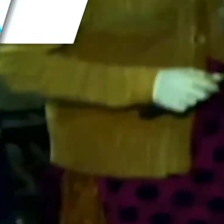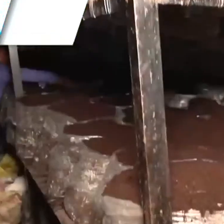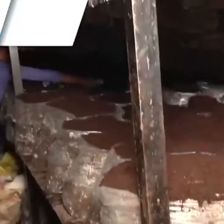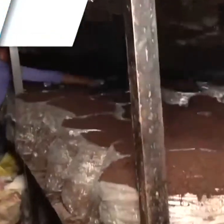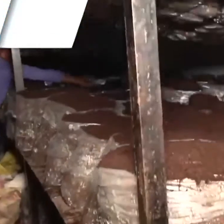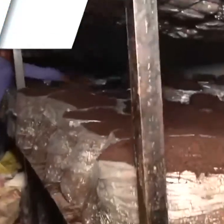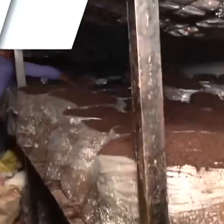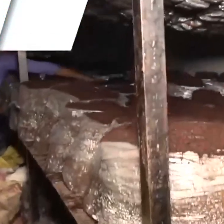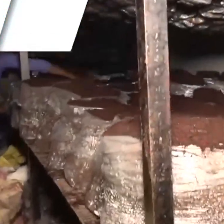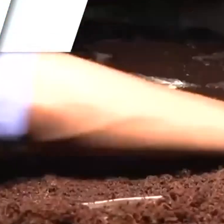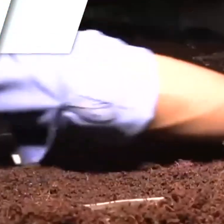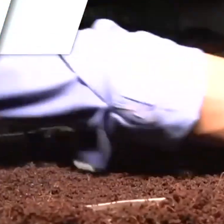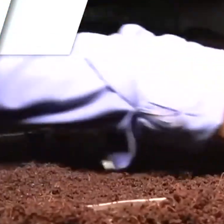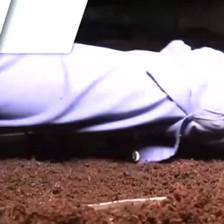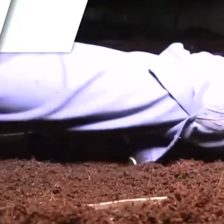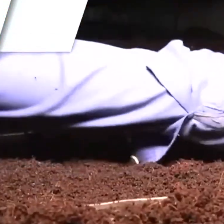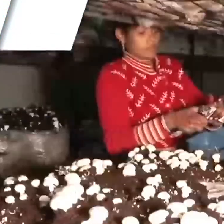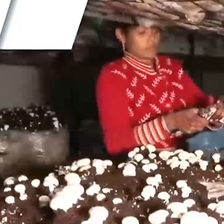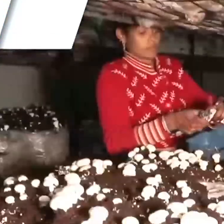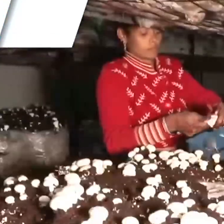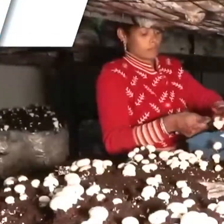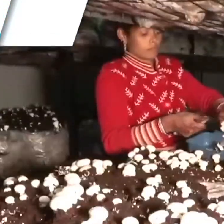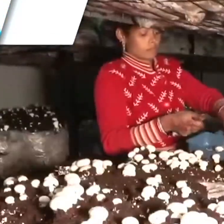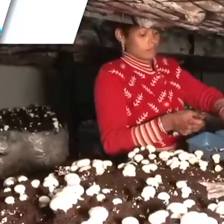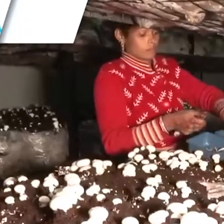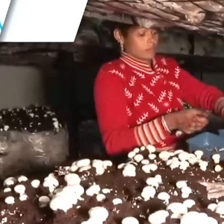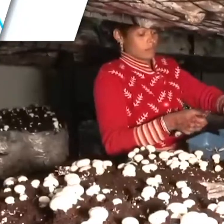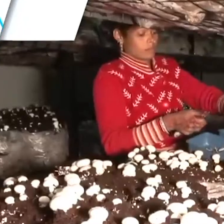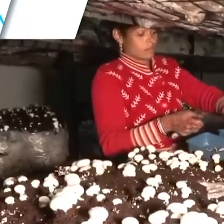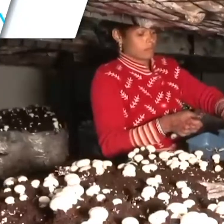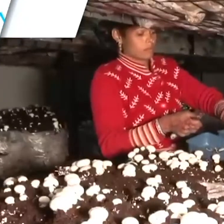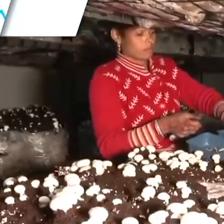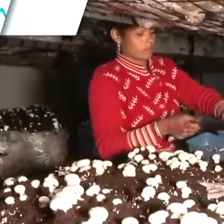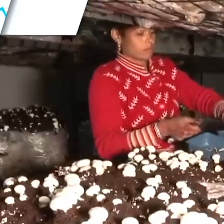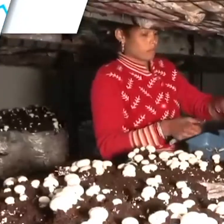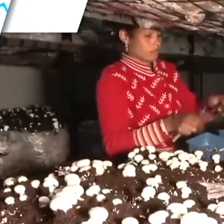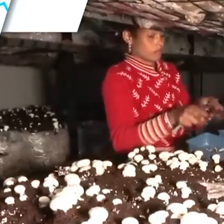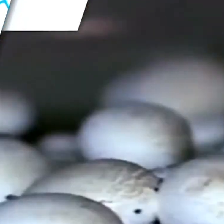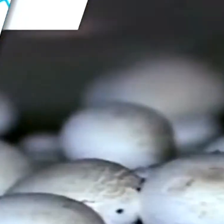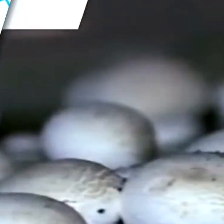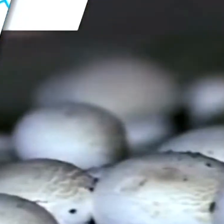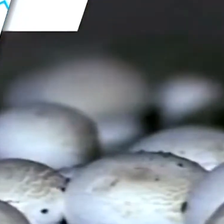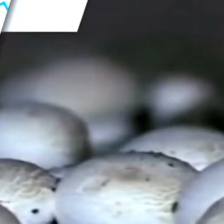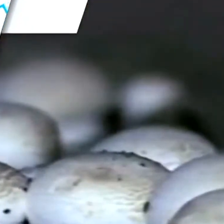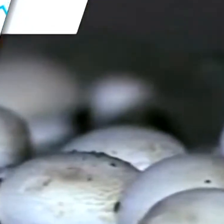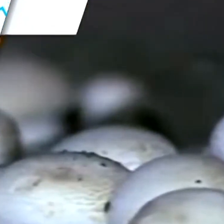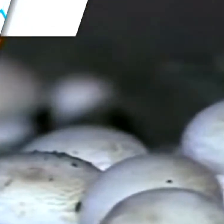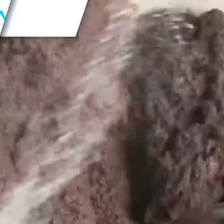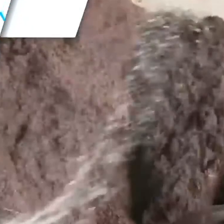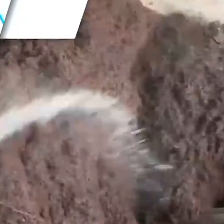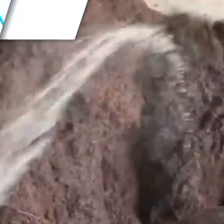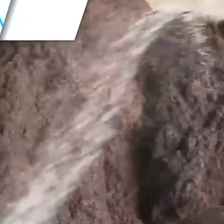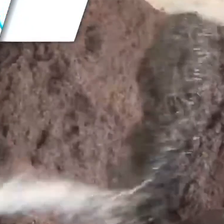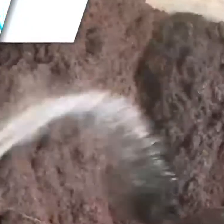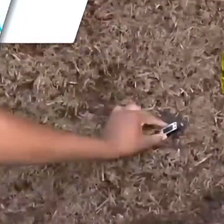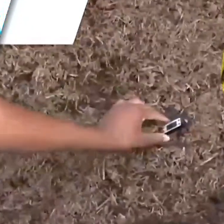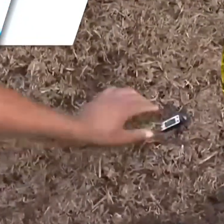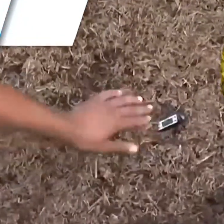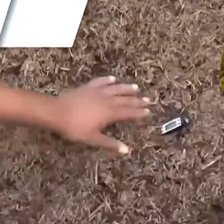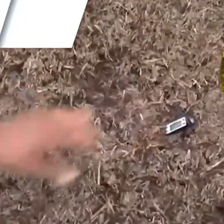के बीज तैयार करने से लेकर फसल उत्पादन तक प्रैक्टिकल के जरिए सिखाया जाता है व सघन प्रशिक्षण दिया जाता